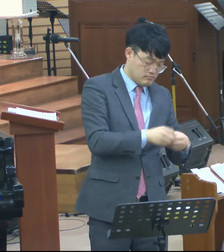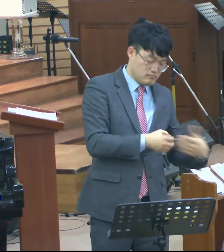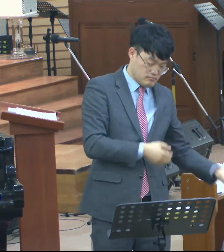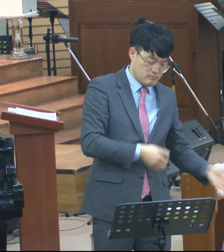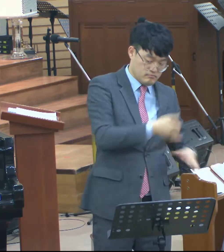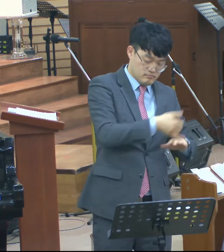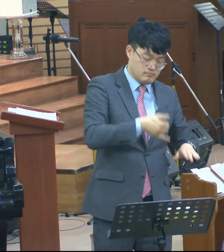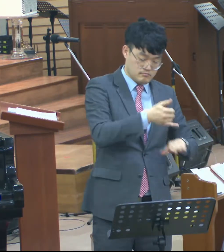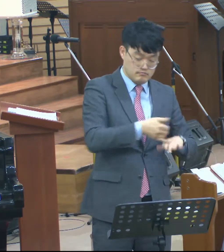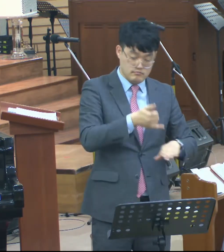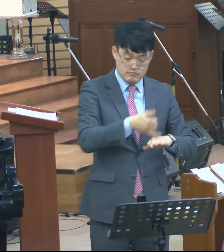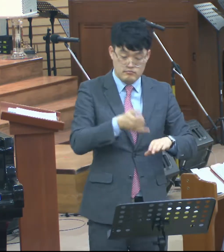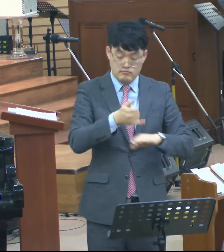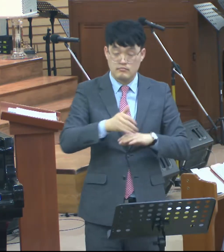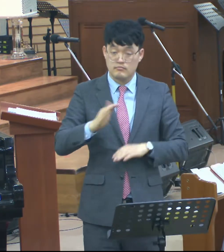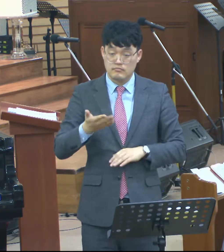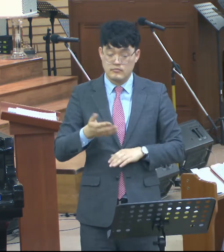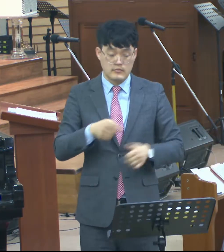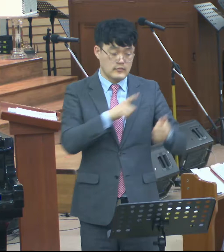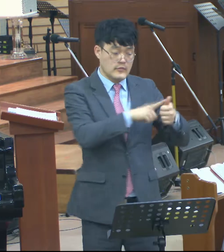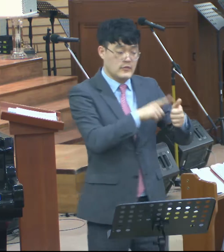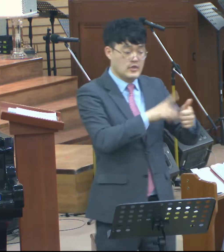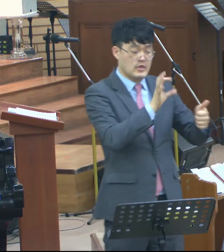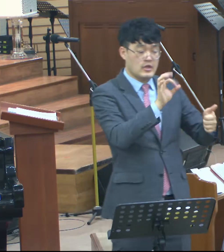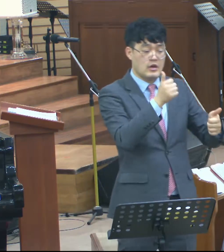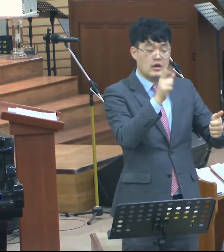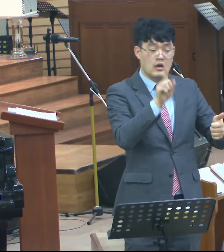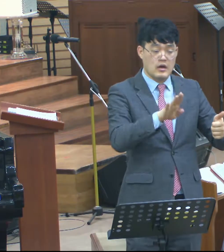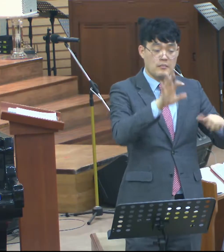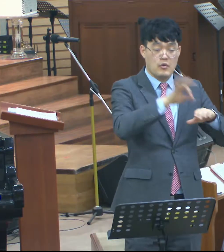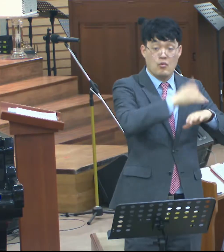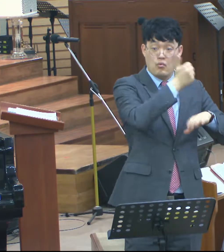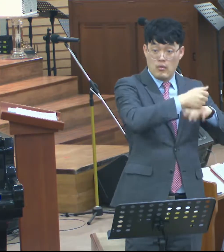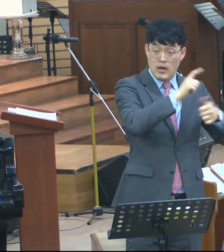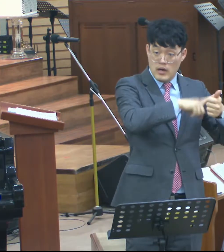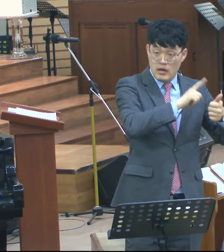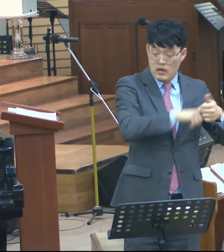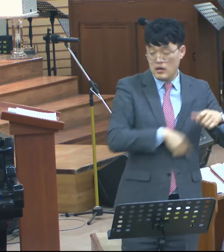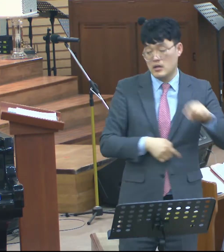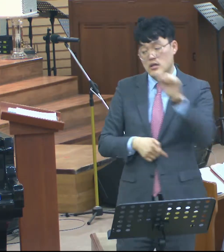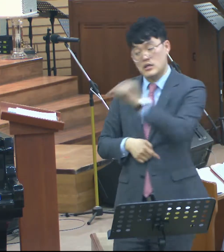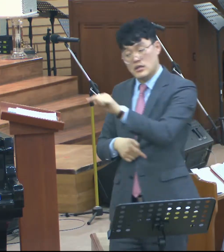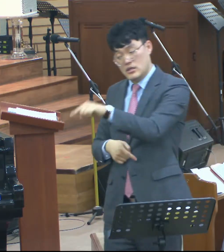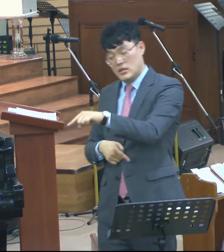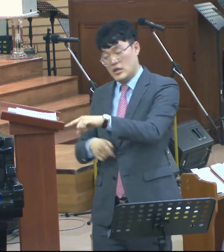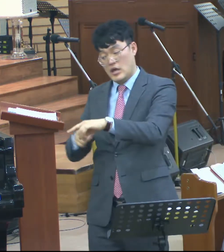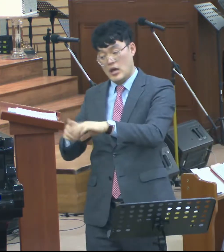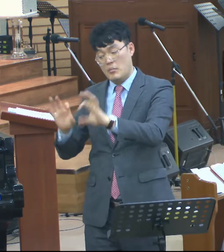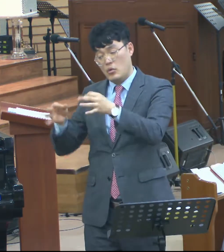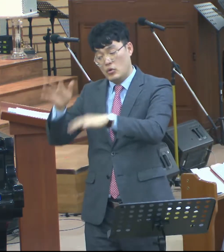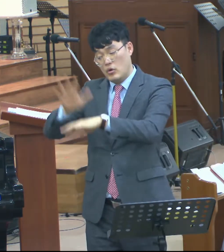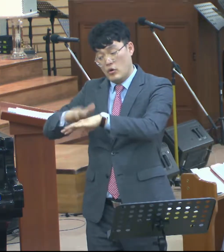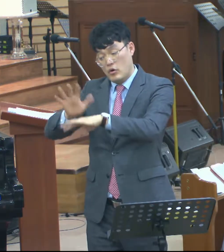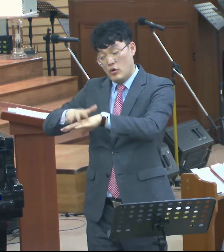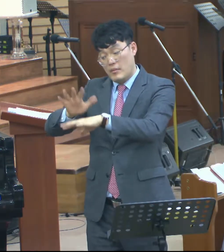아합은 나봇의 포도원을 매입해서 채소밭을 만들기를 원했다 그랬는데 이 채소밭이라는 히브리어 단어 두